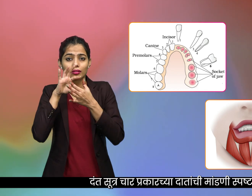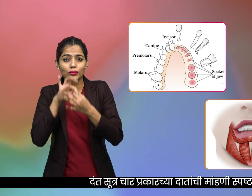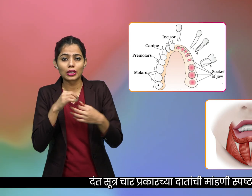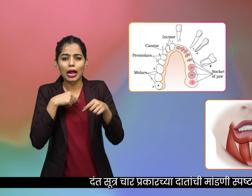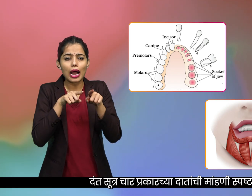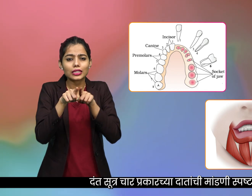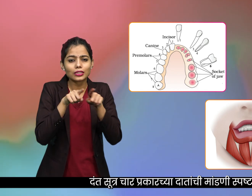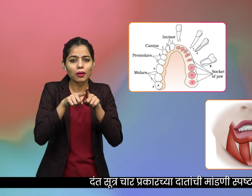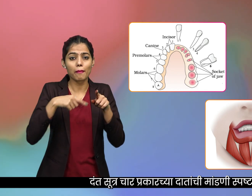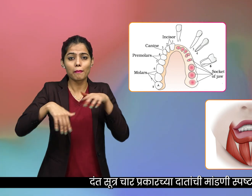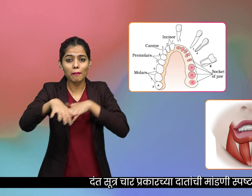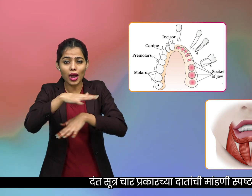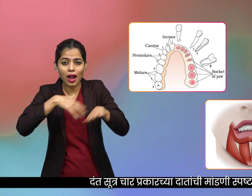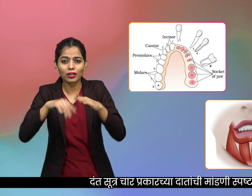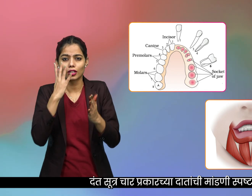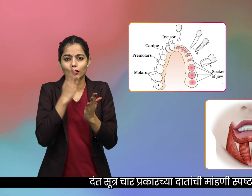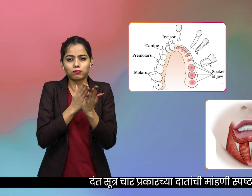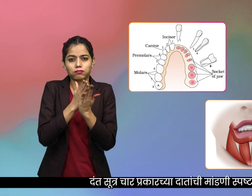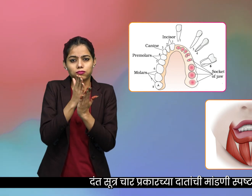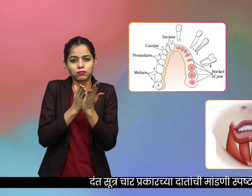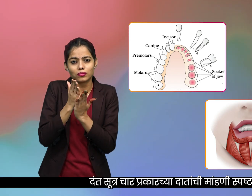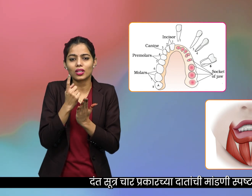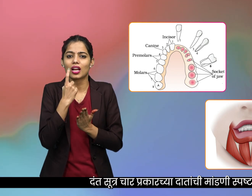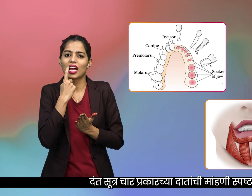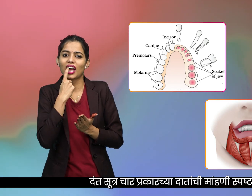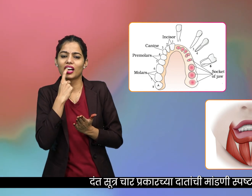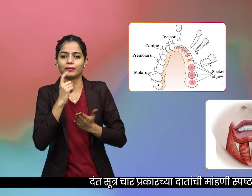दंतसूत्र 4 प्रकारच्या दातांची मांडणी स्पष्ट करते.